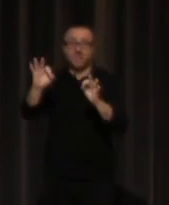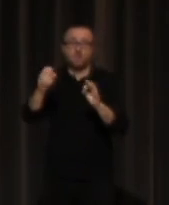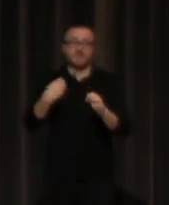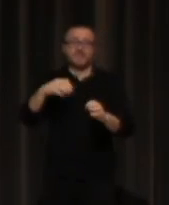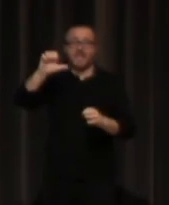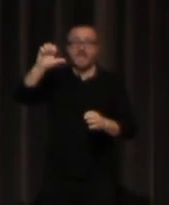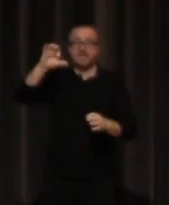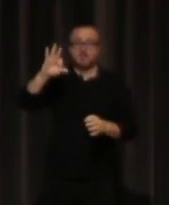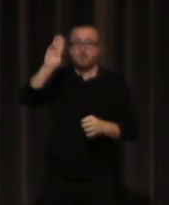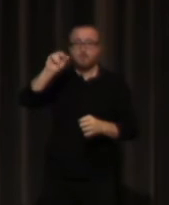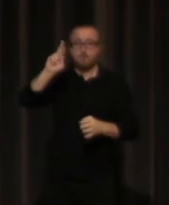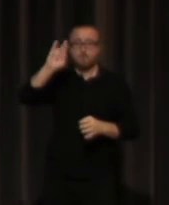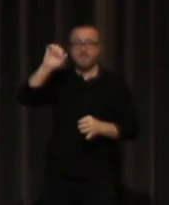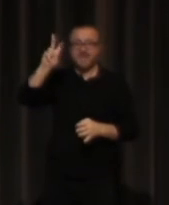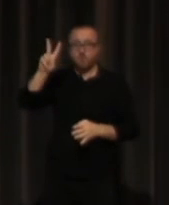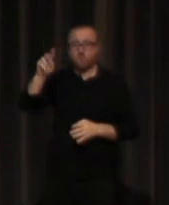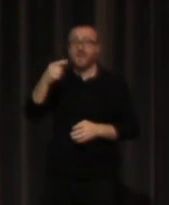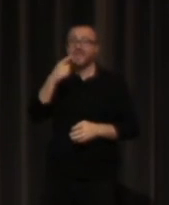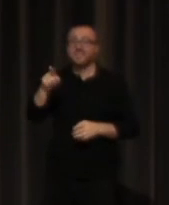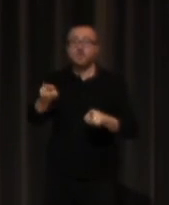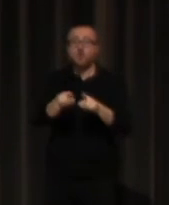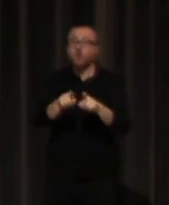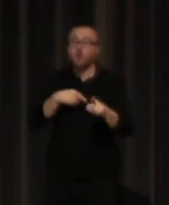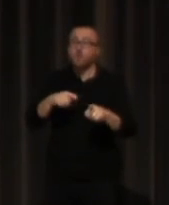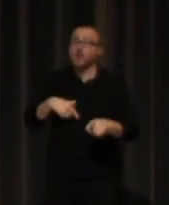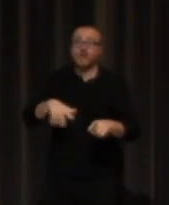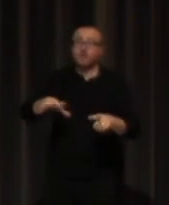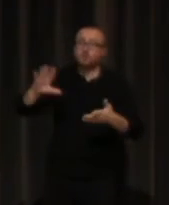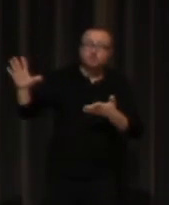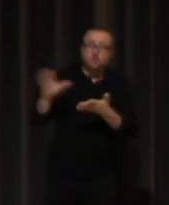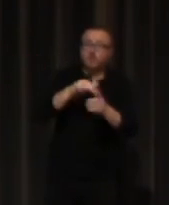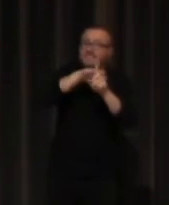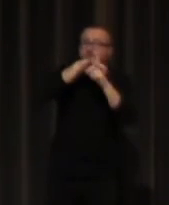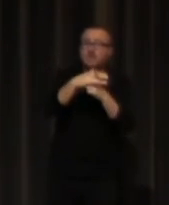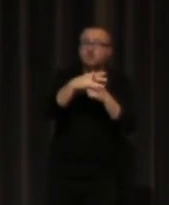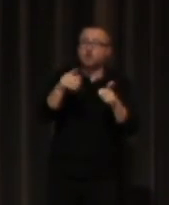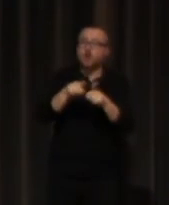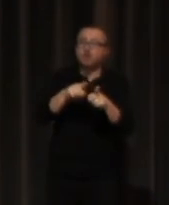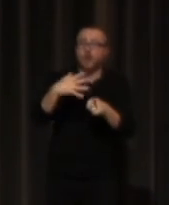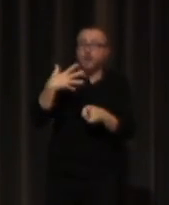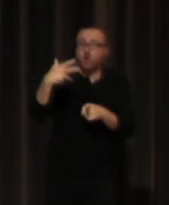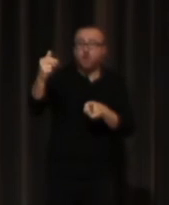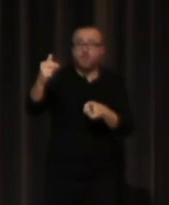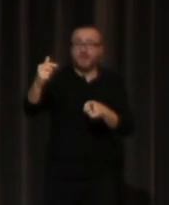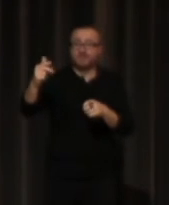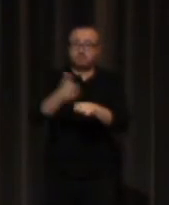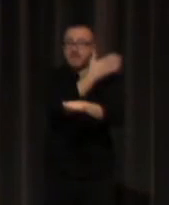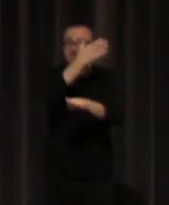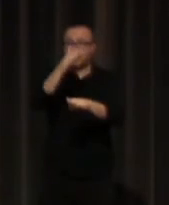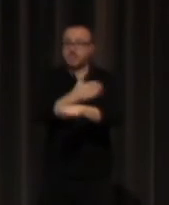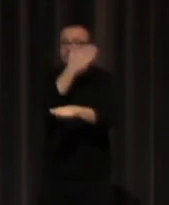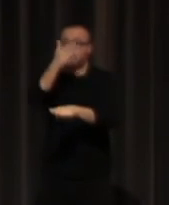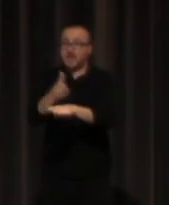com car tot en un moment et serà pres. No? Aquesta és la idea bàsica,